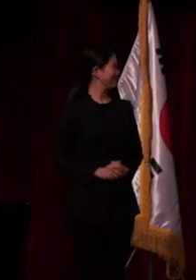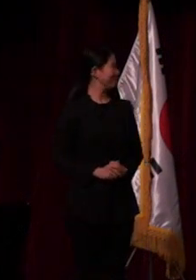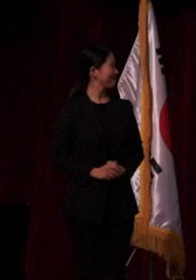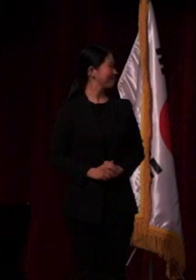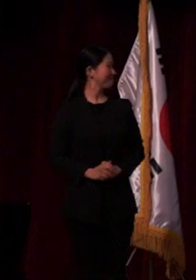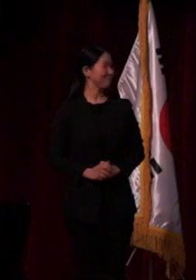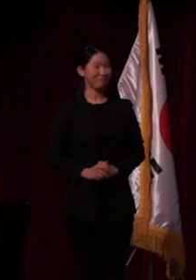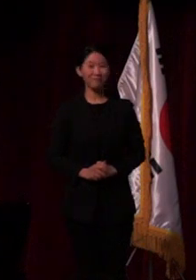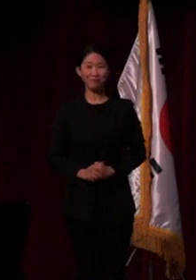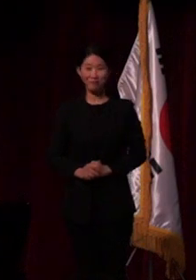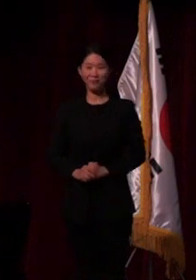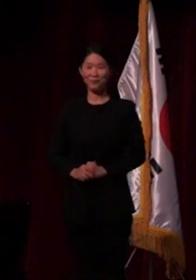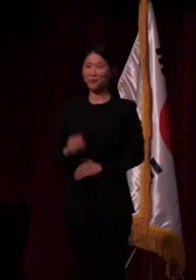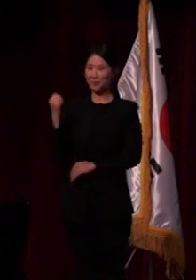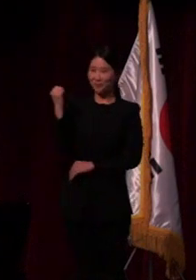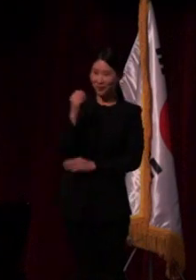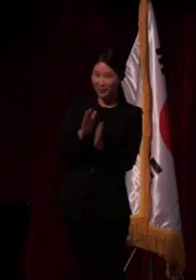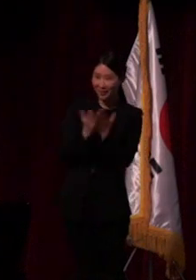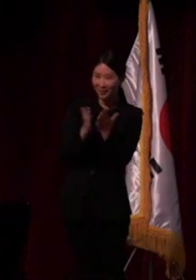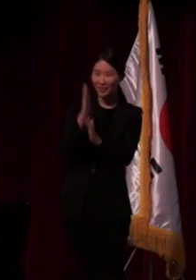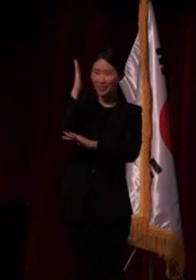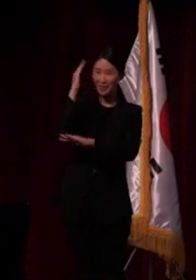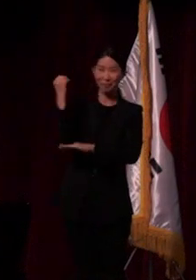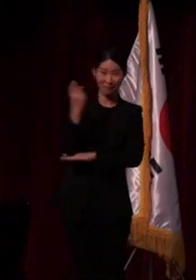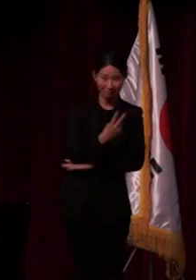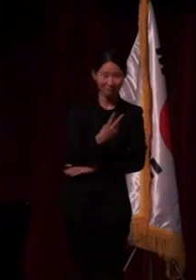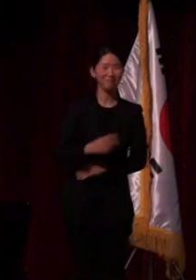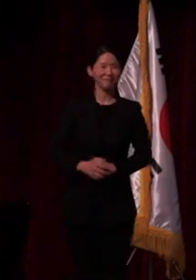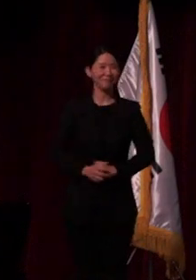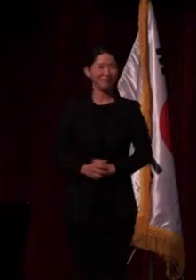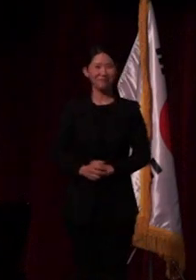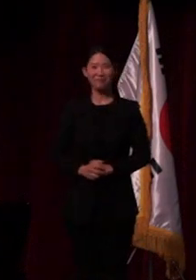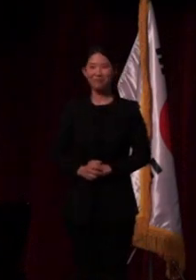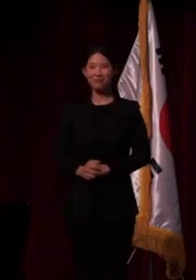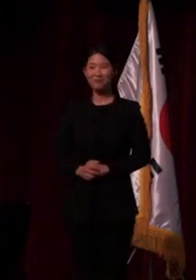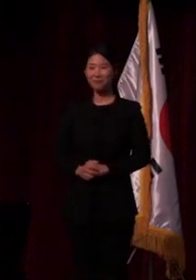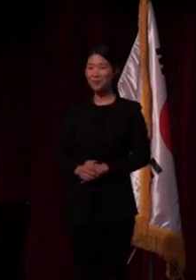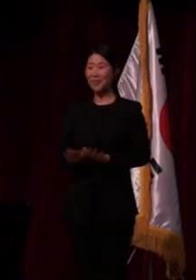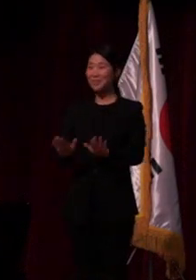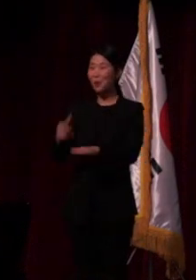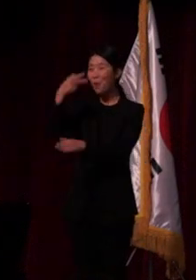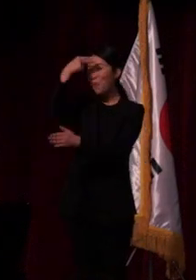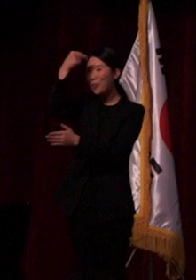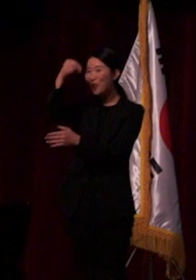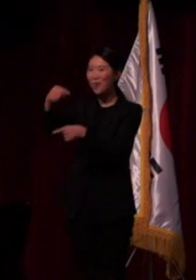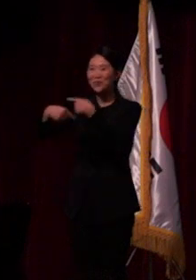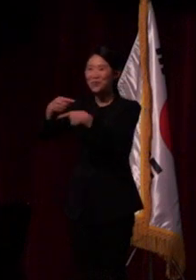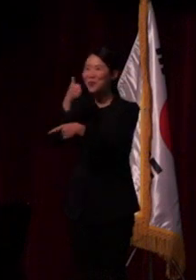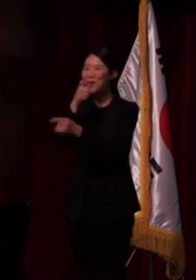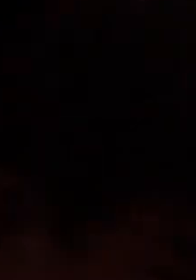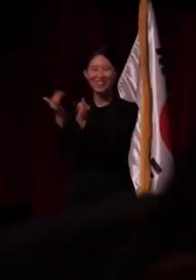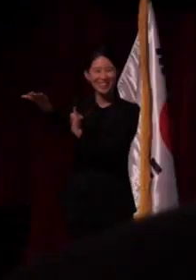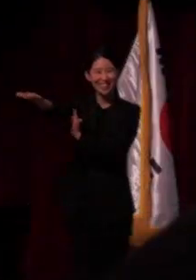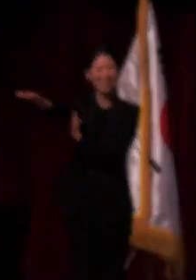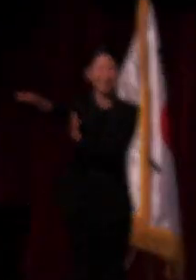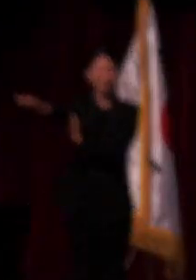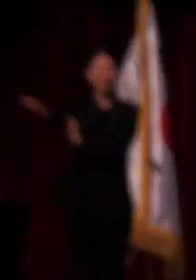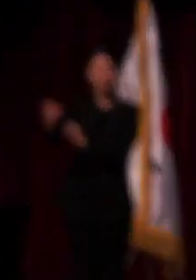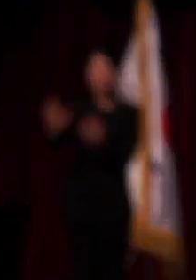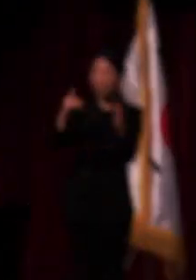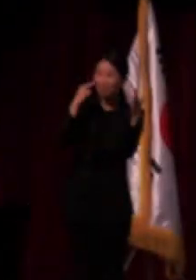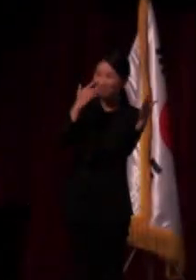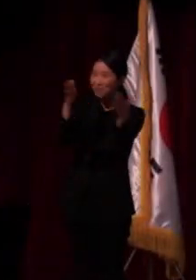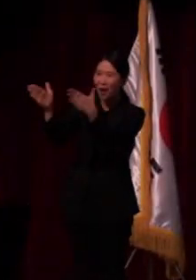네, 다시 책 이야기로 돌아오겠습니다. 네, 저 지금 자리에 계시는 권동우 수어 통역사님에게 이야기가